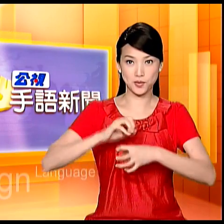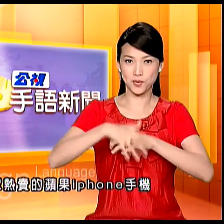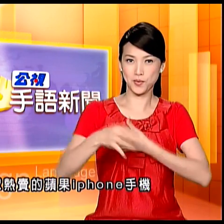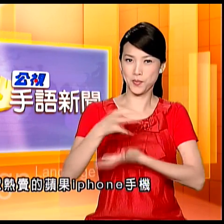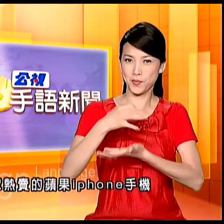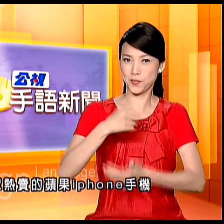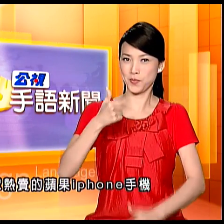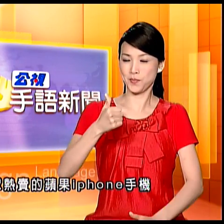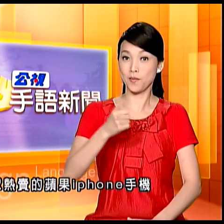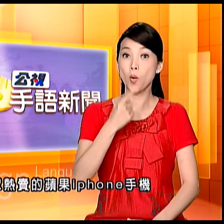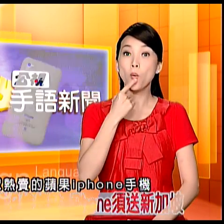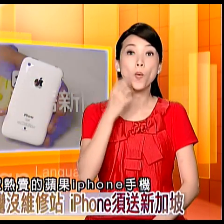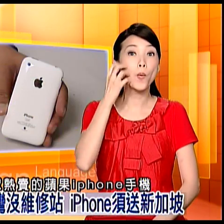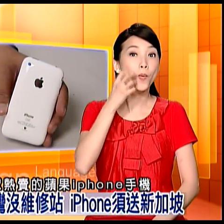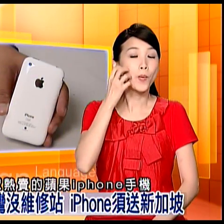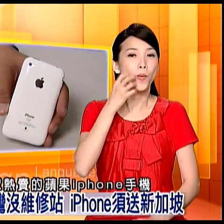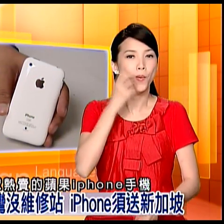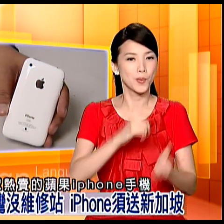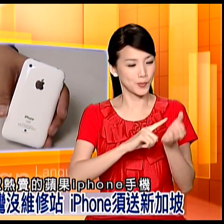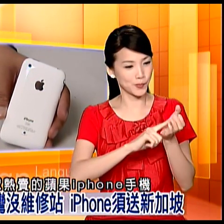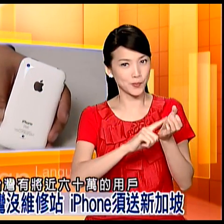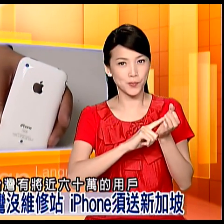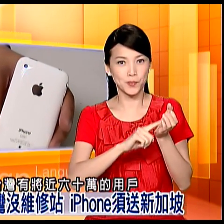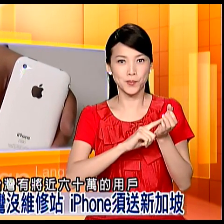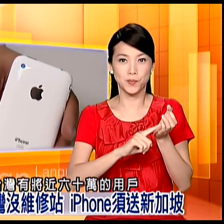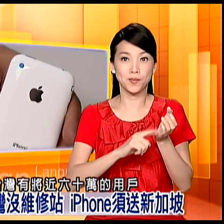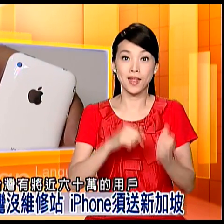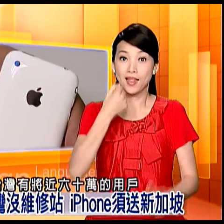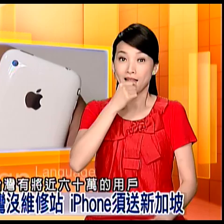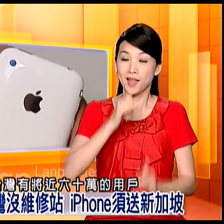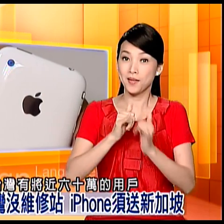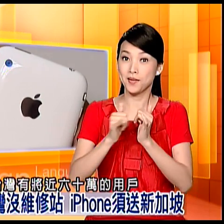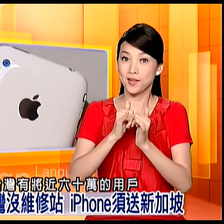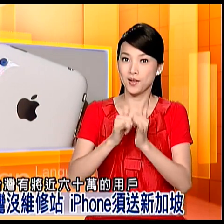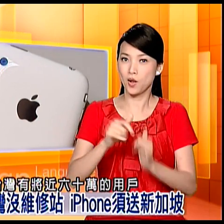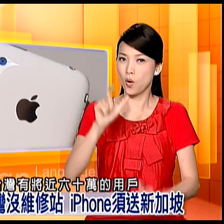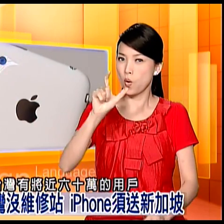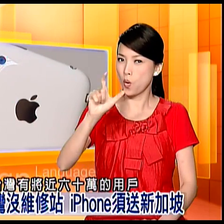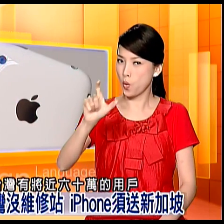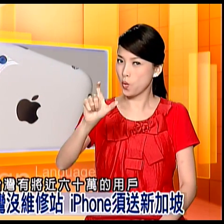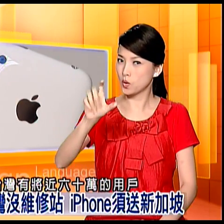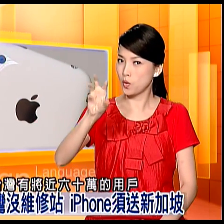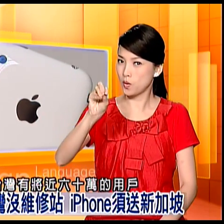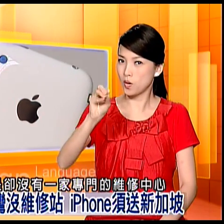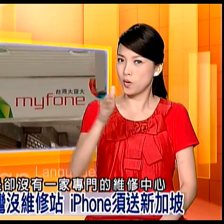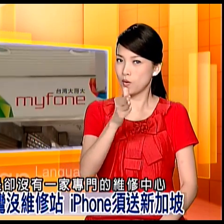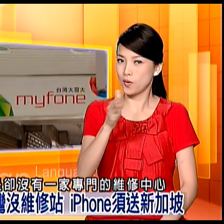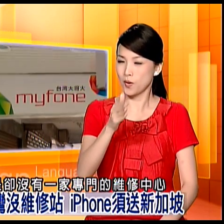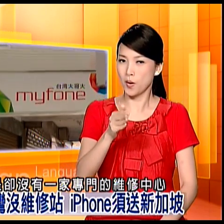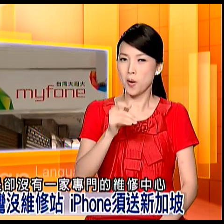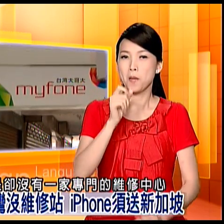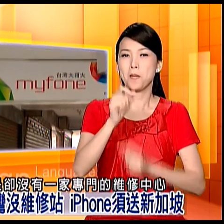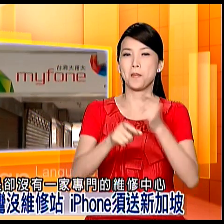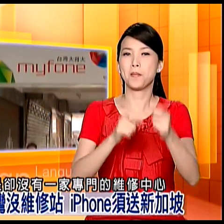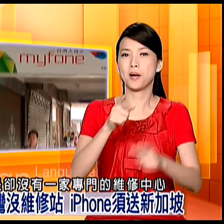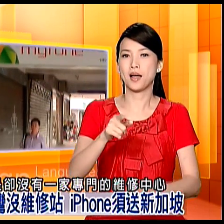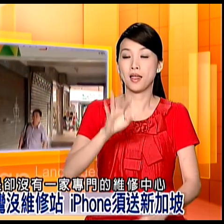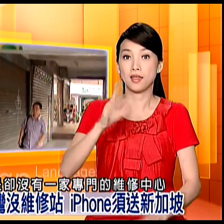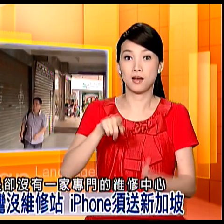全球热卖的苹果 iPhone 手机在台湾有将近600,000的用户，但是却没有一家专门的